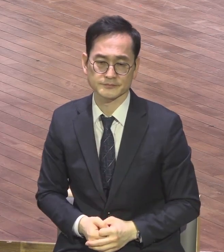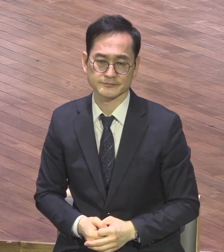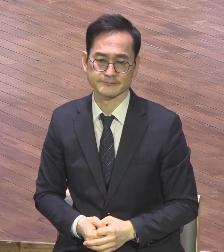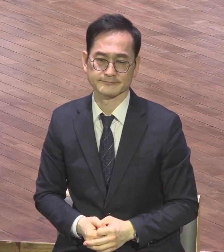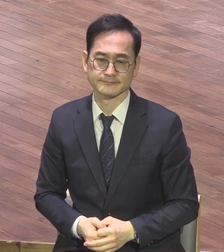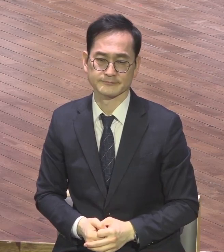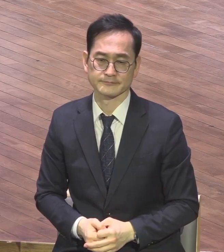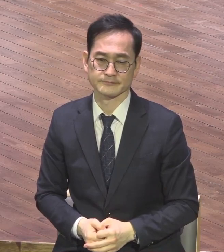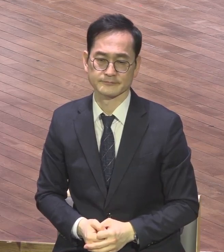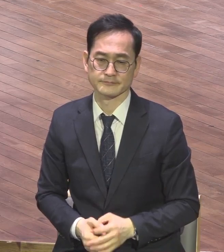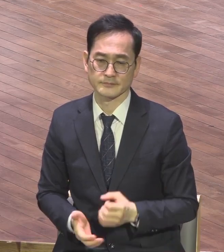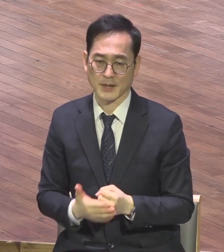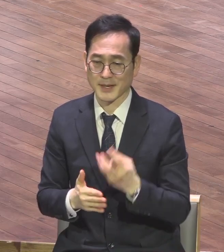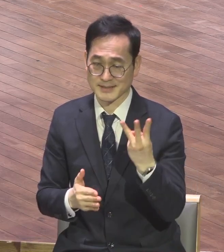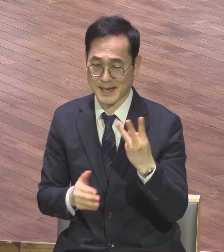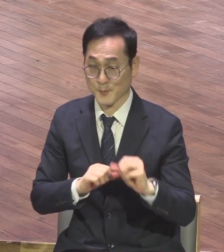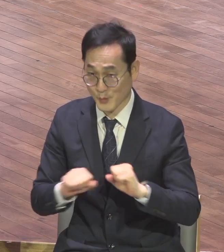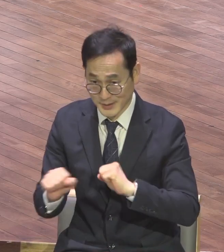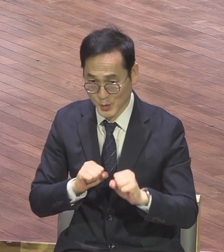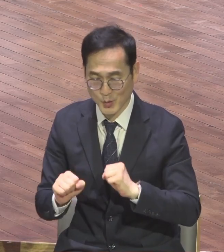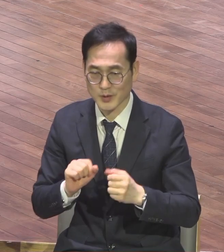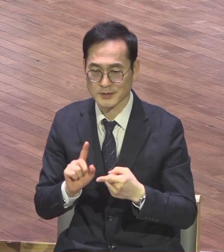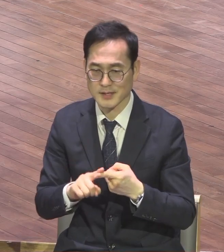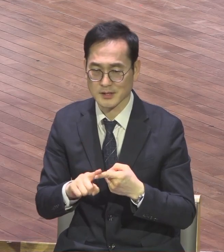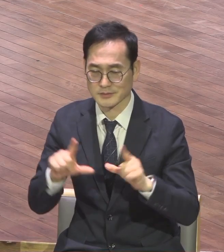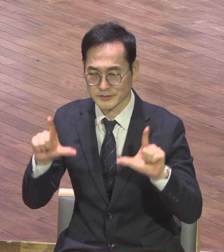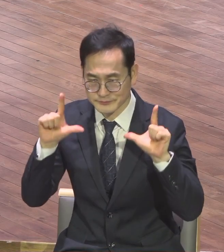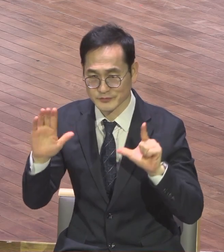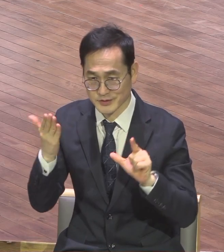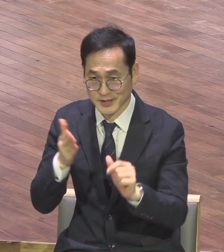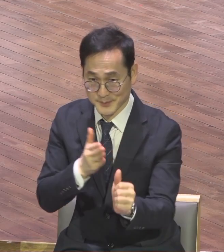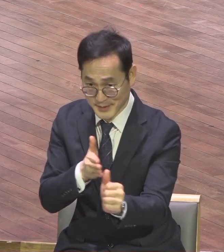삶 운동의 주역들 다 되시기를 주님으로 축복합니다.